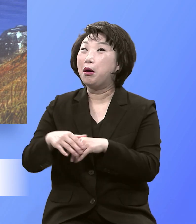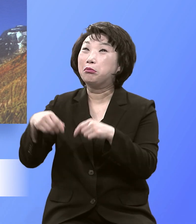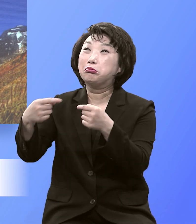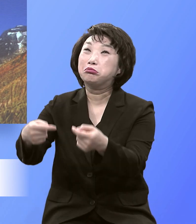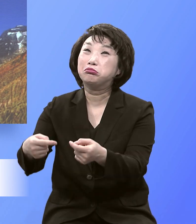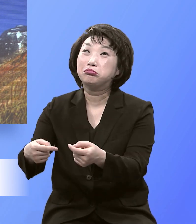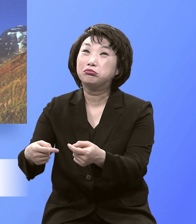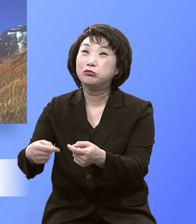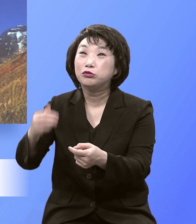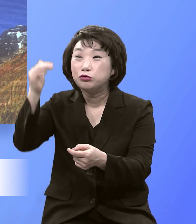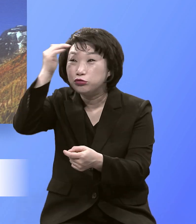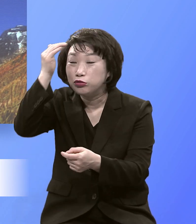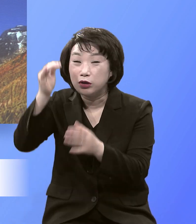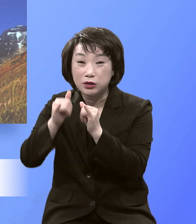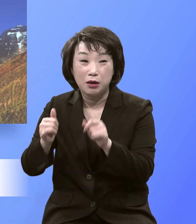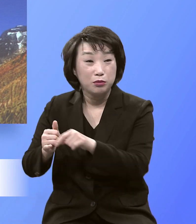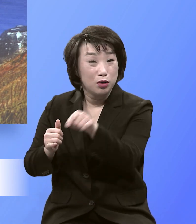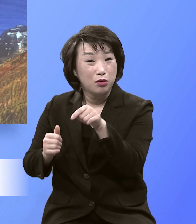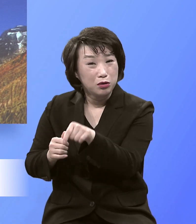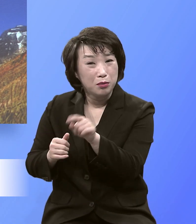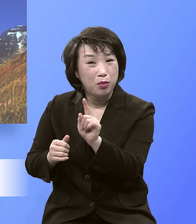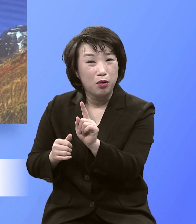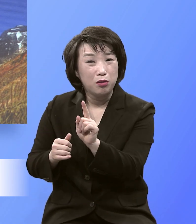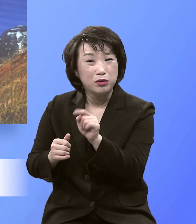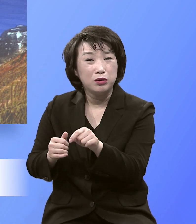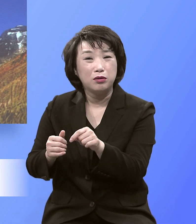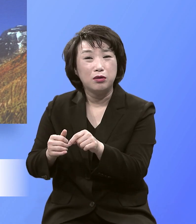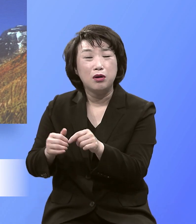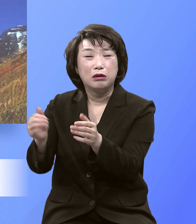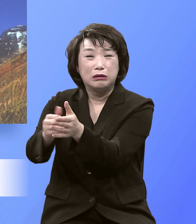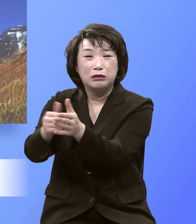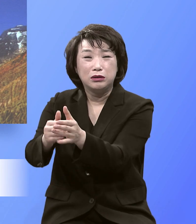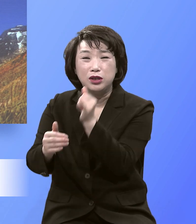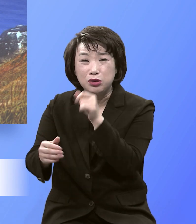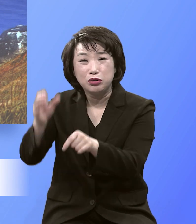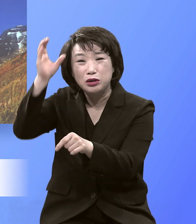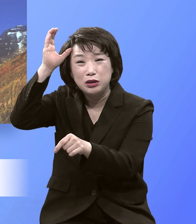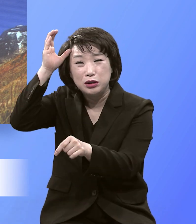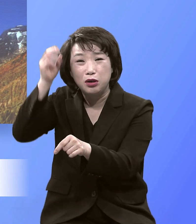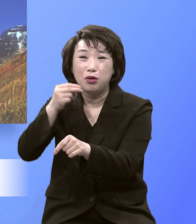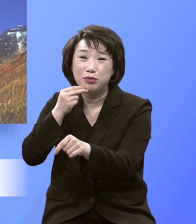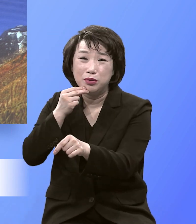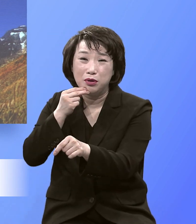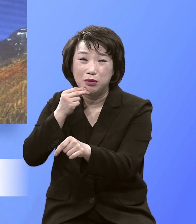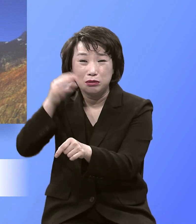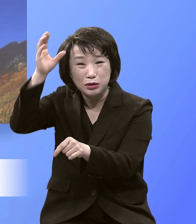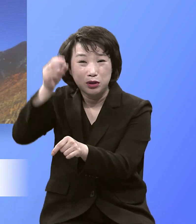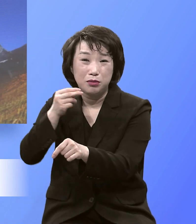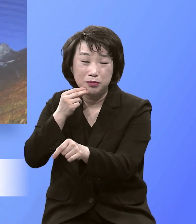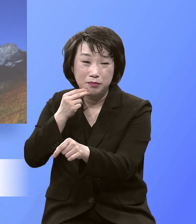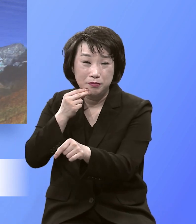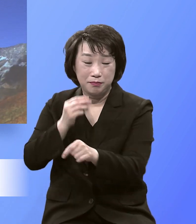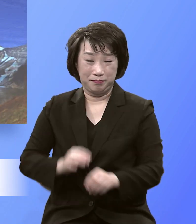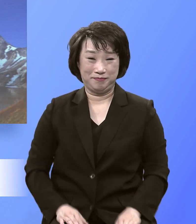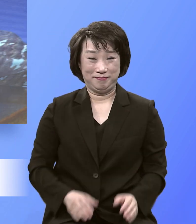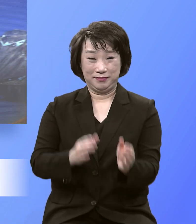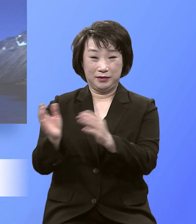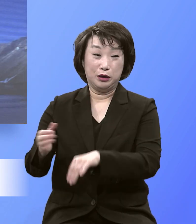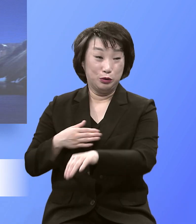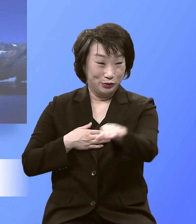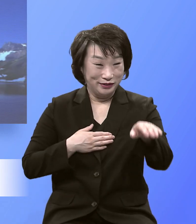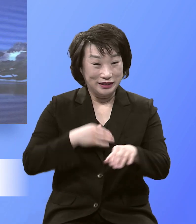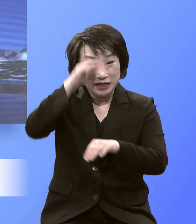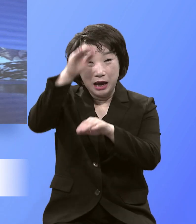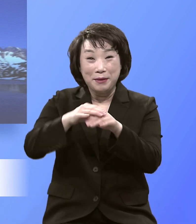아니야? 이런 사람은 그것으로 끝나고만 기대가 없어. 기대가. 그래서 예배